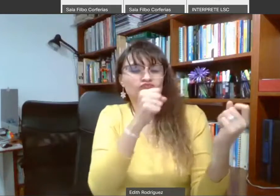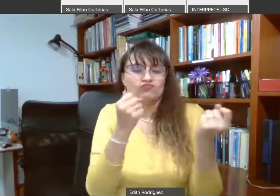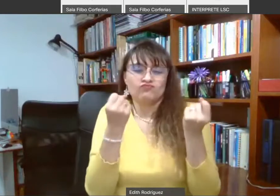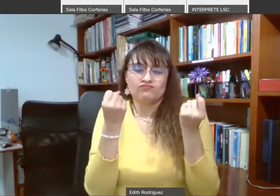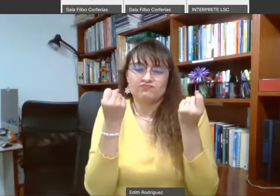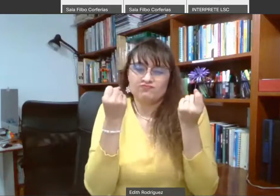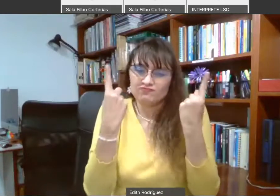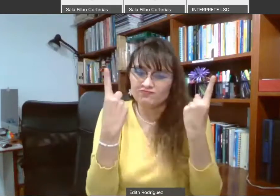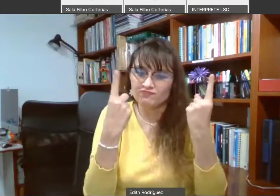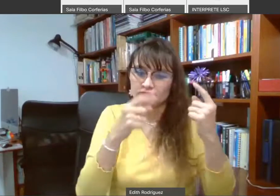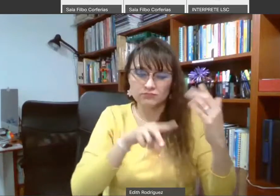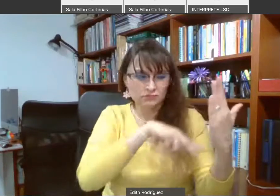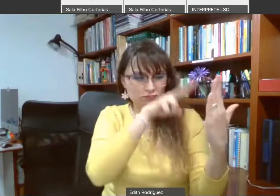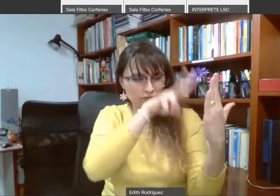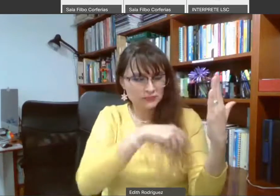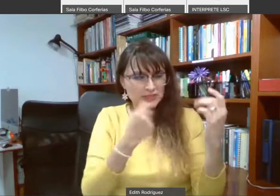global